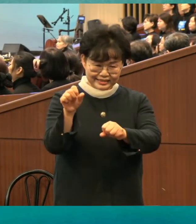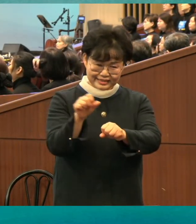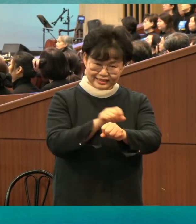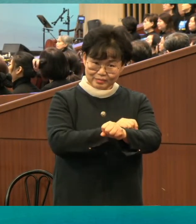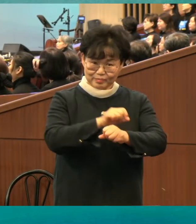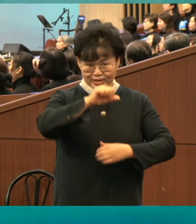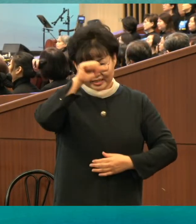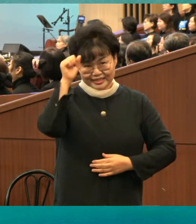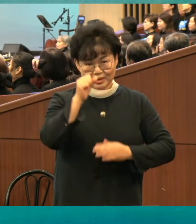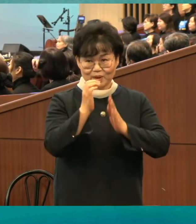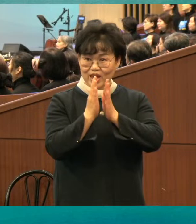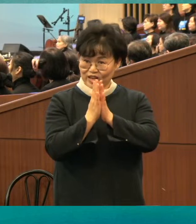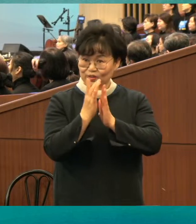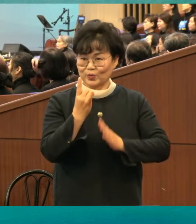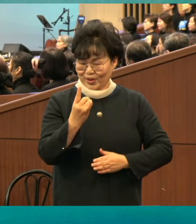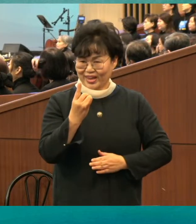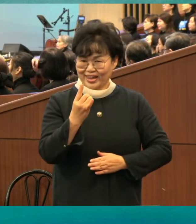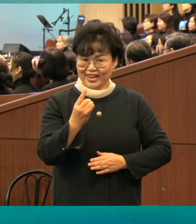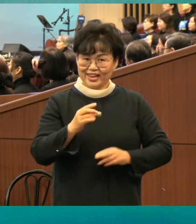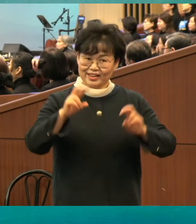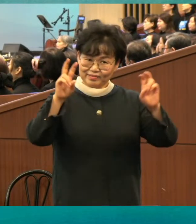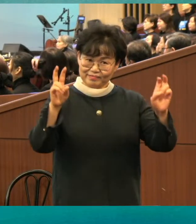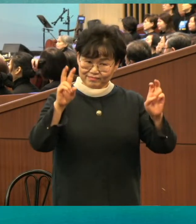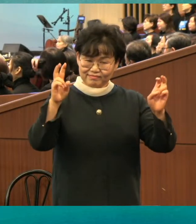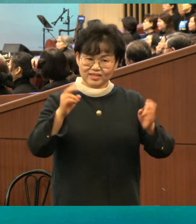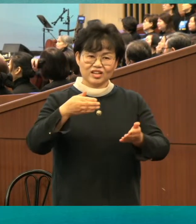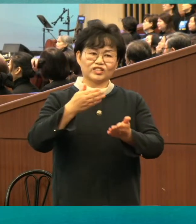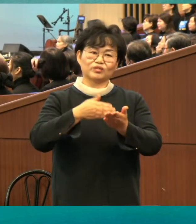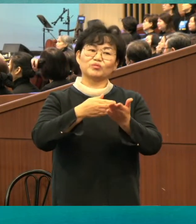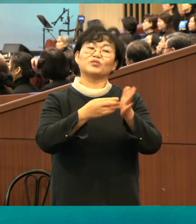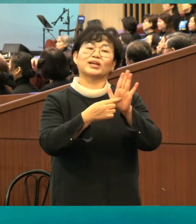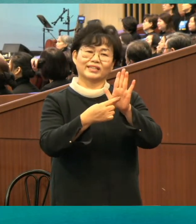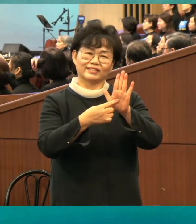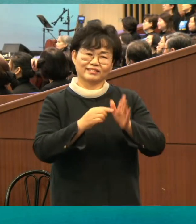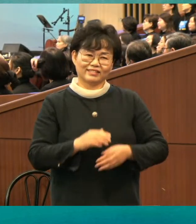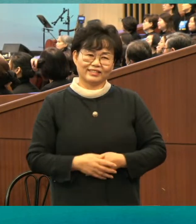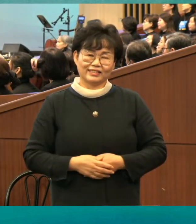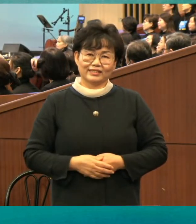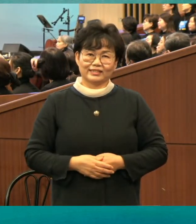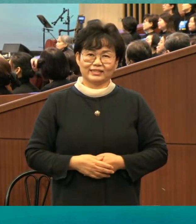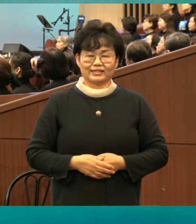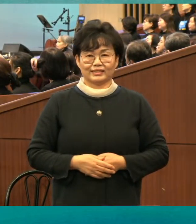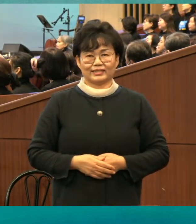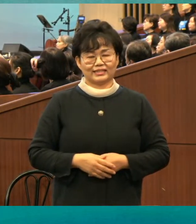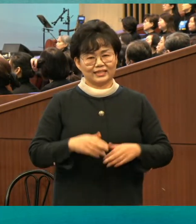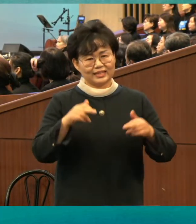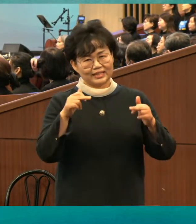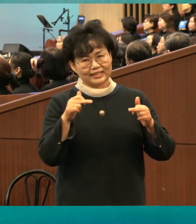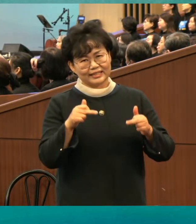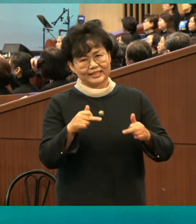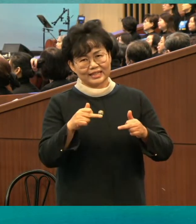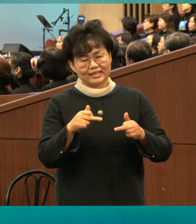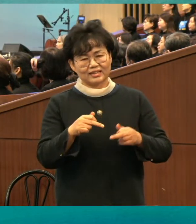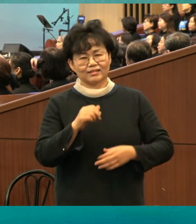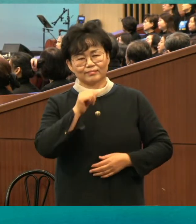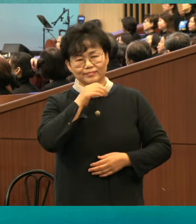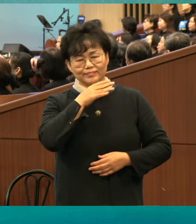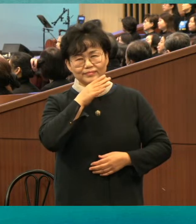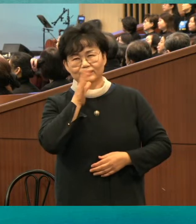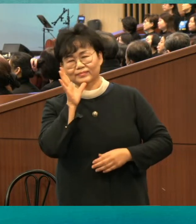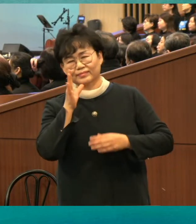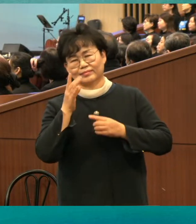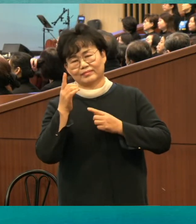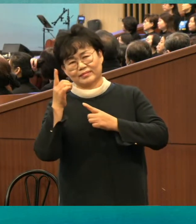이렇게 보도를 했습니다. 이번에는 장애 그리고 고령 조손